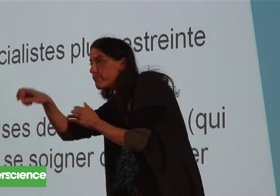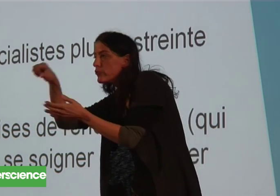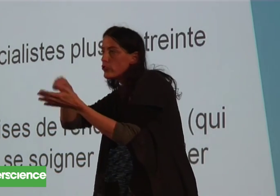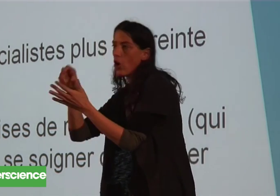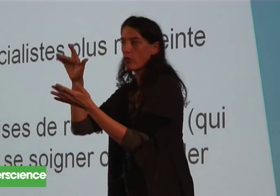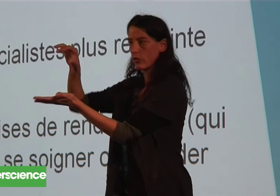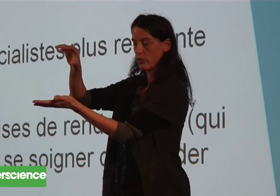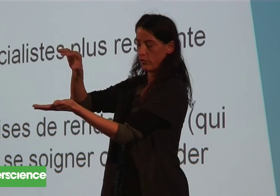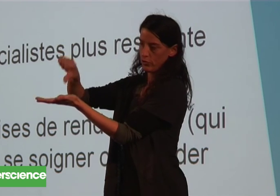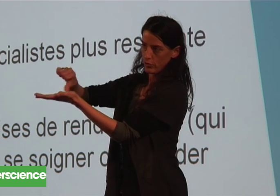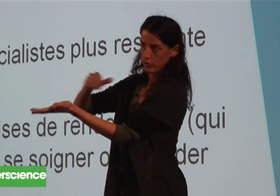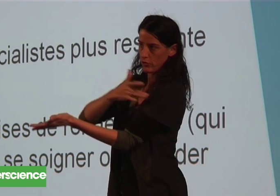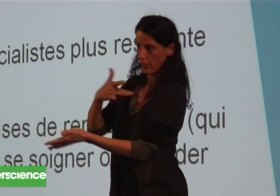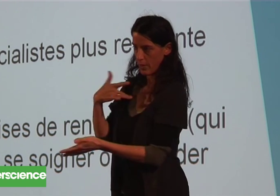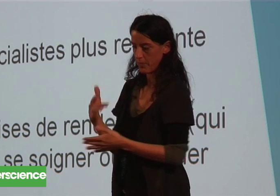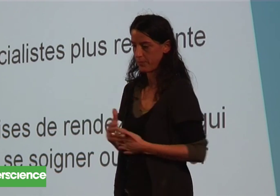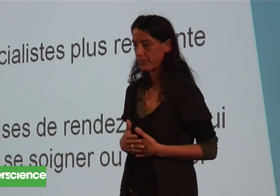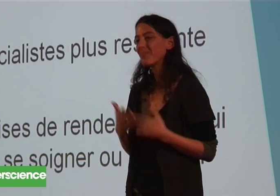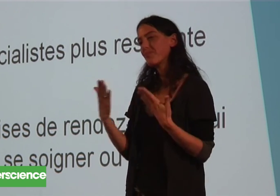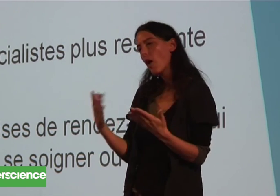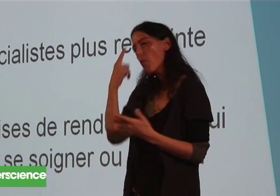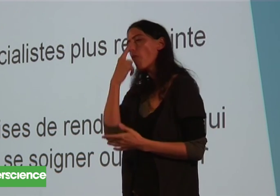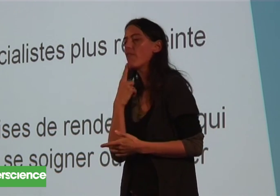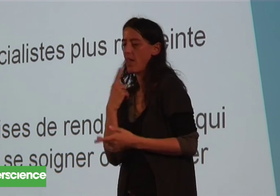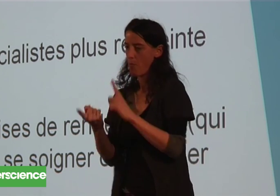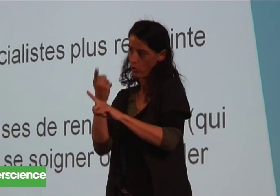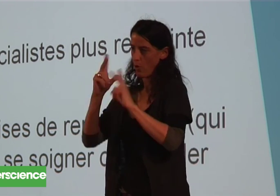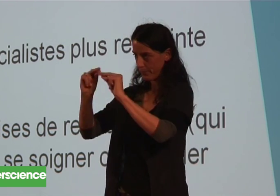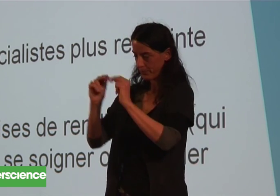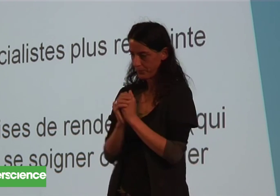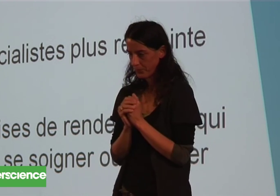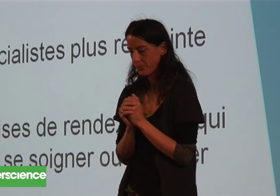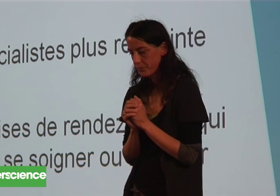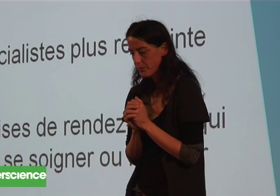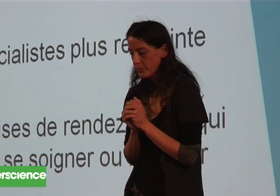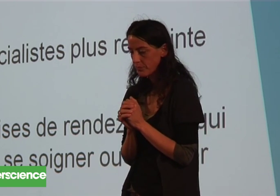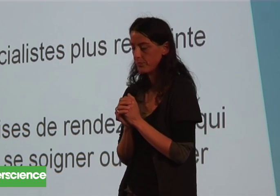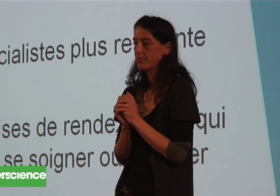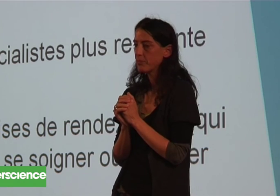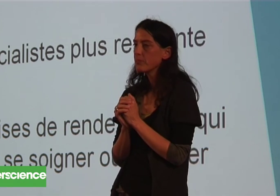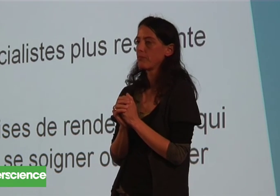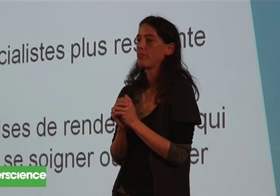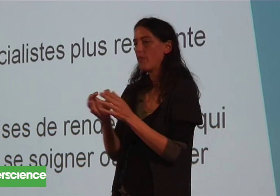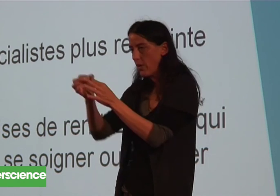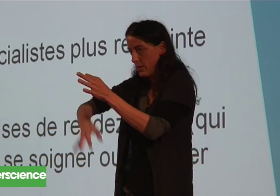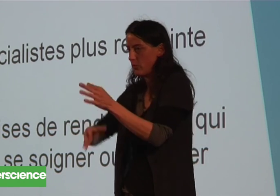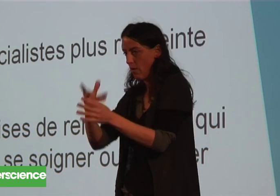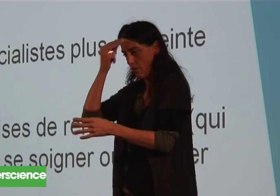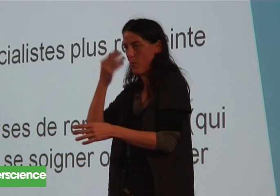profil de personne un peu particulière a été distinguée en fait pour comprendre ces résultats, puisque ceux qui indiquent avoir